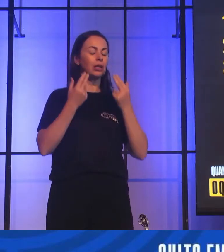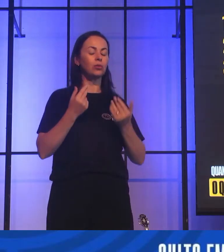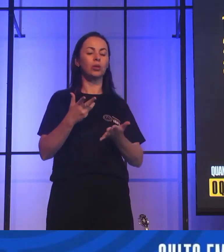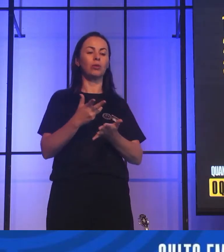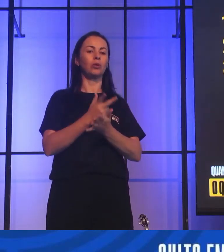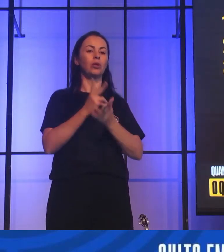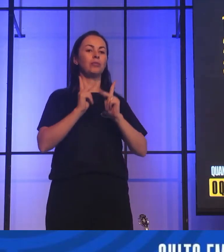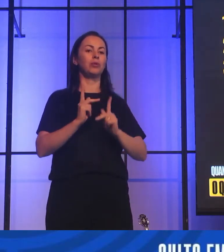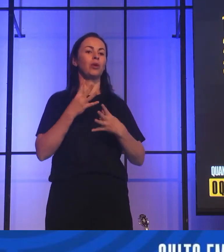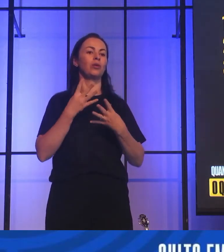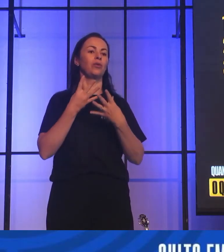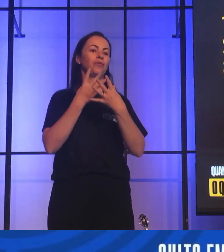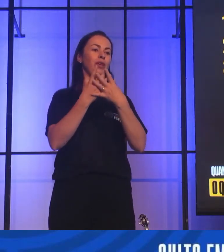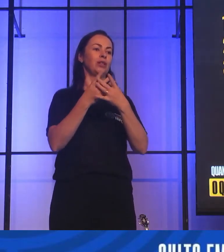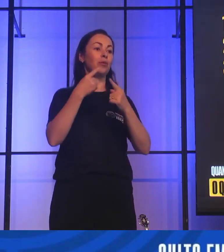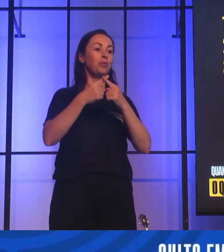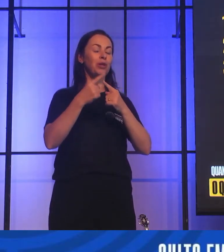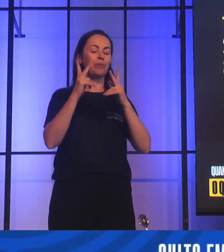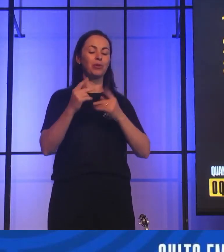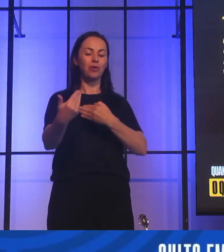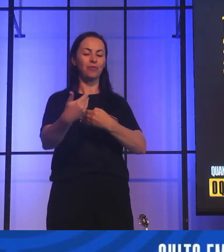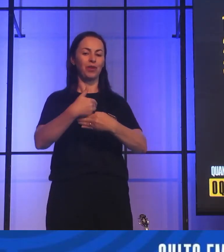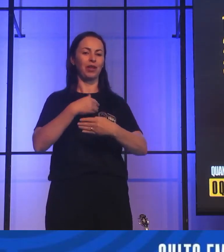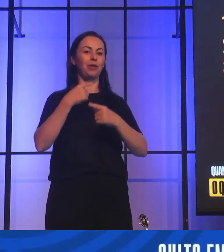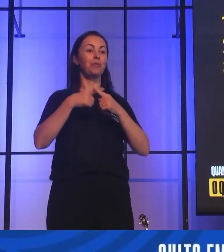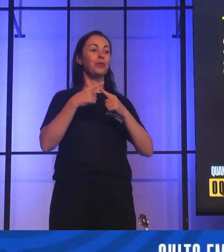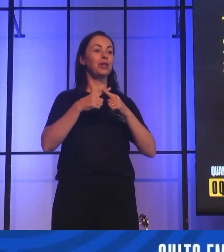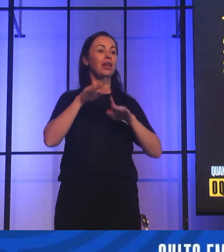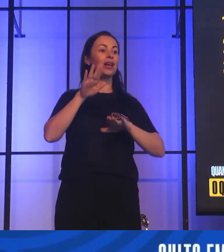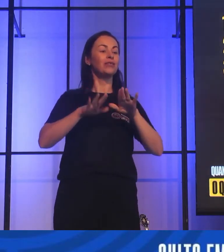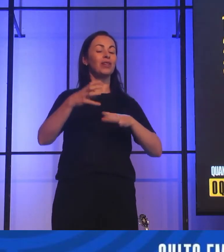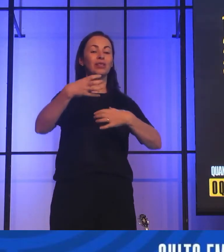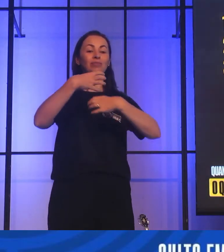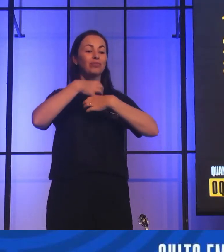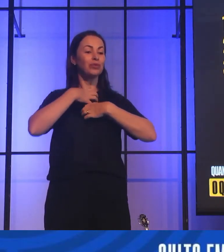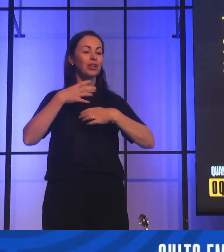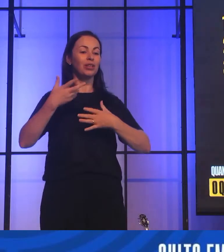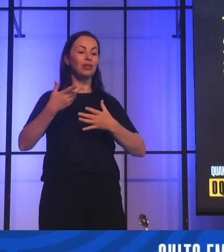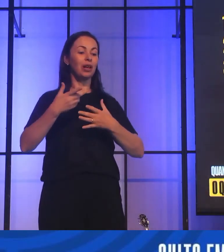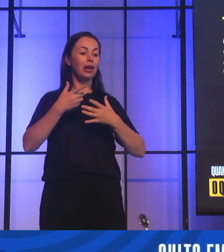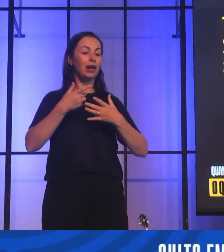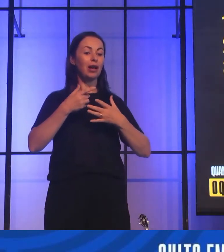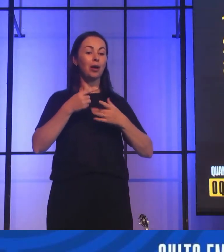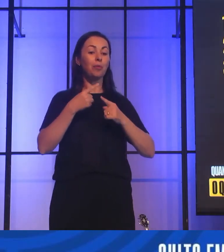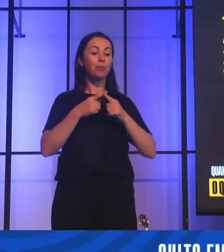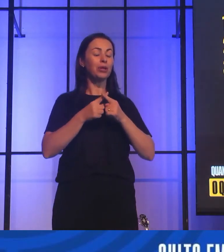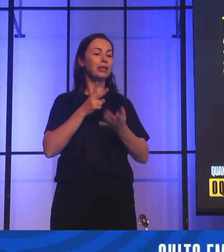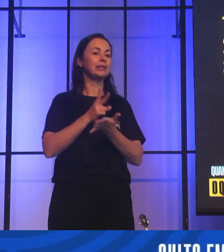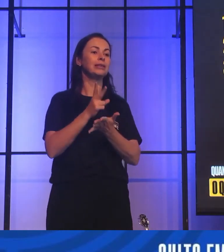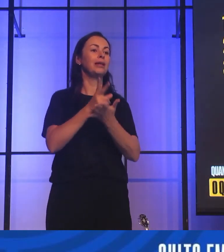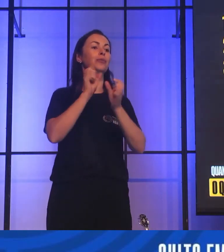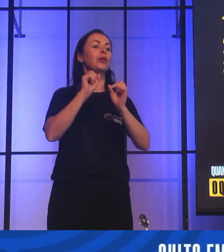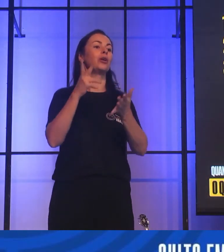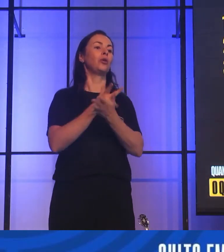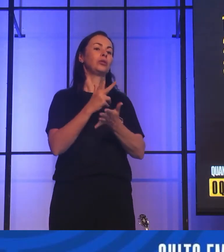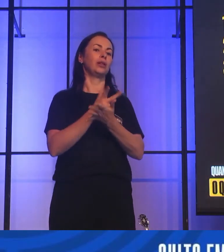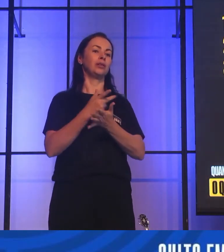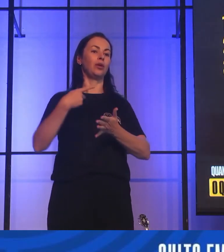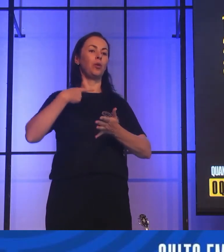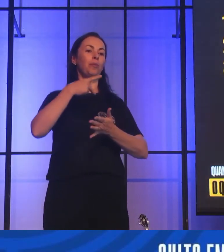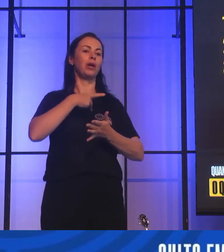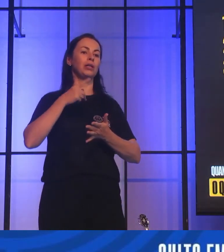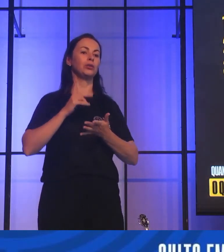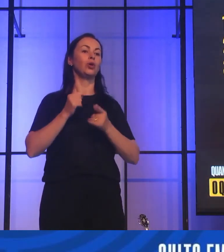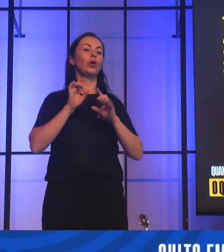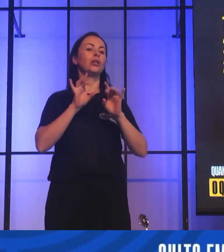porque pastor às vezes é que nem mulher de brigadiano, que nem mulher de pessoas traídas, é o último a saber. E quando chegam, eles só vêm